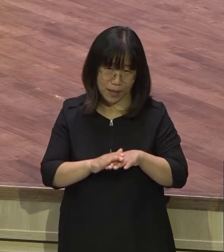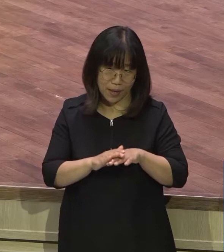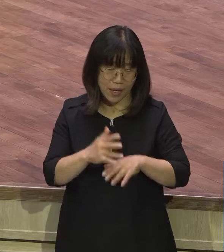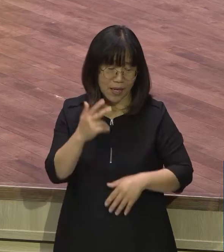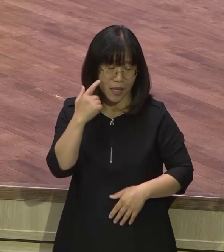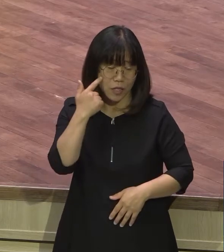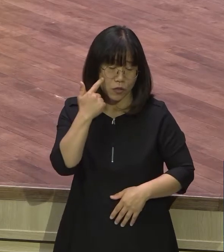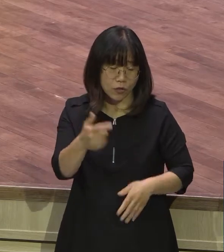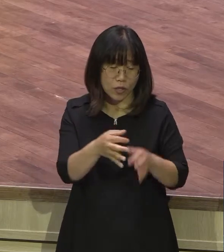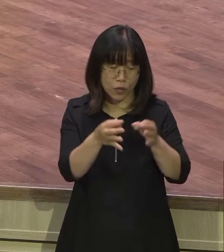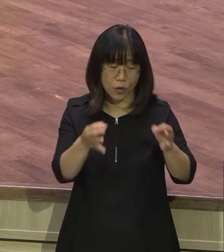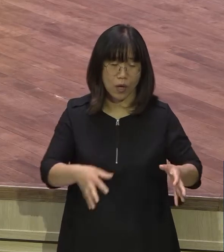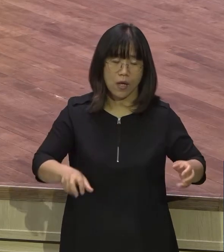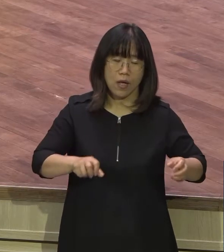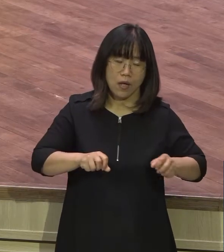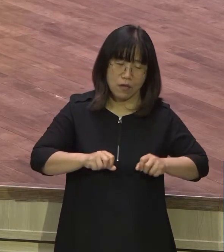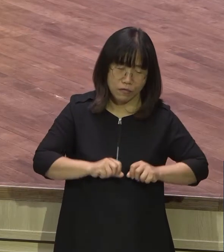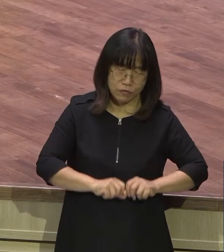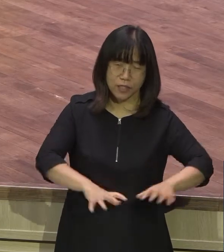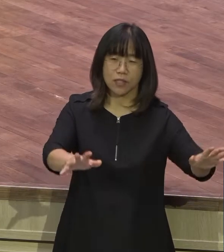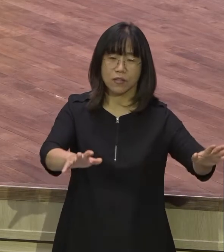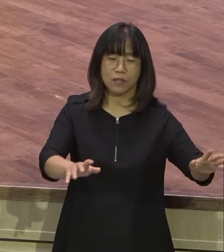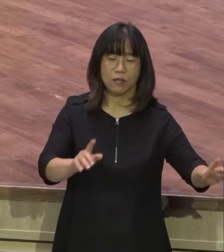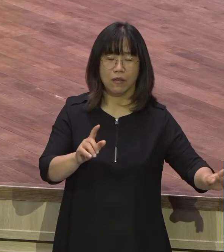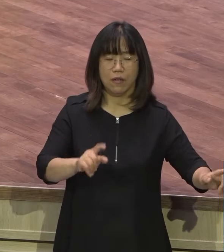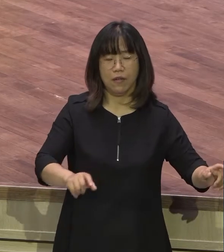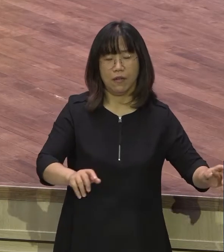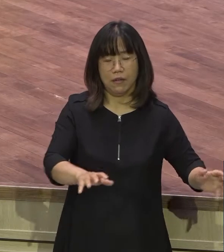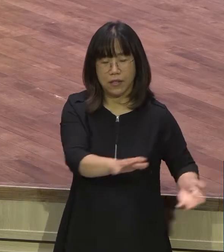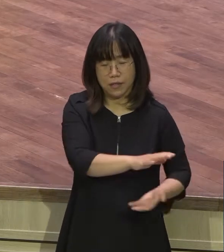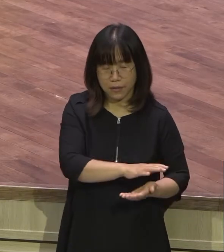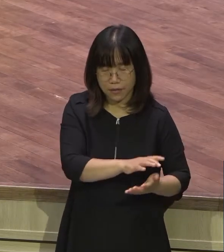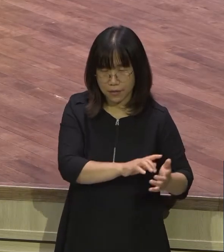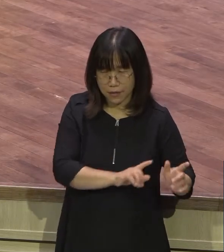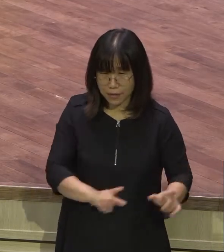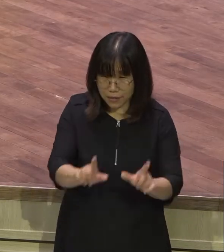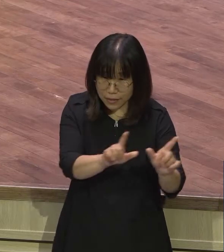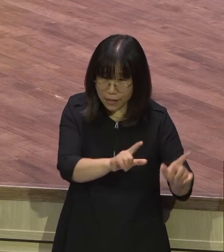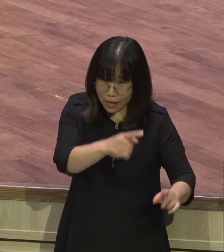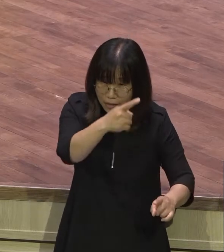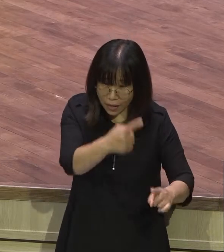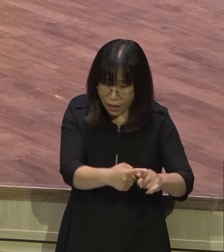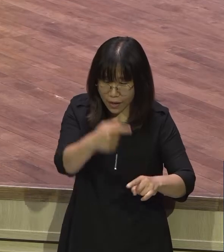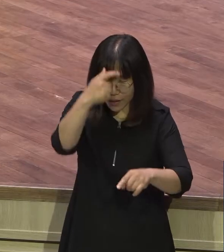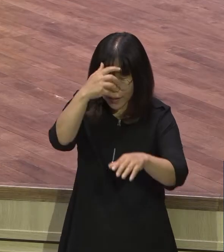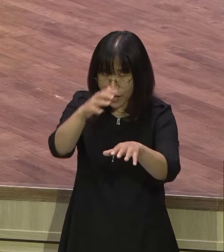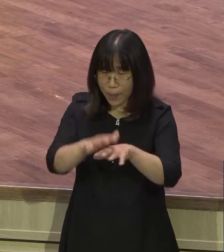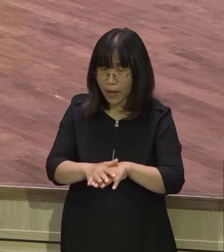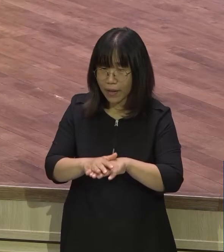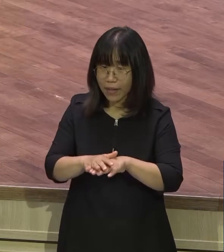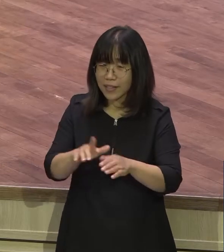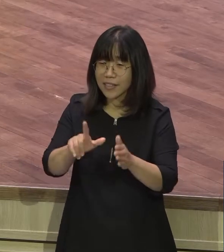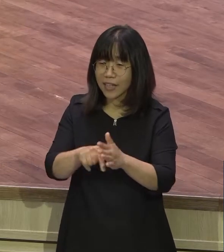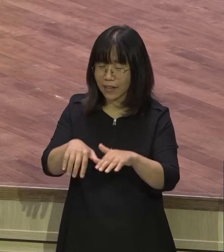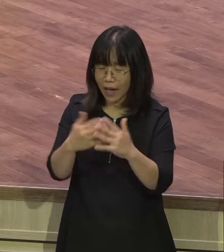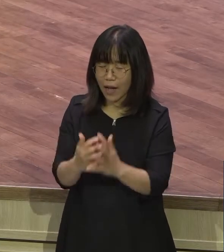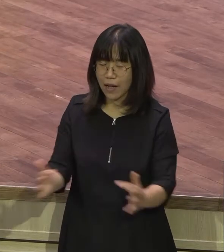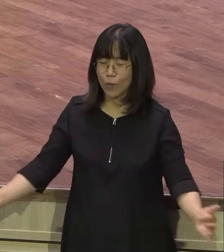동선사백 얻어서 그렇게 세상에 살지만 예배시간이 되면 쫙 몰려와서 모두가 다